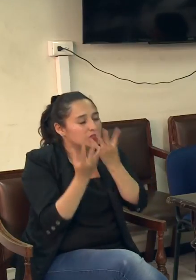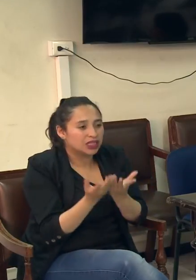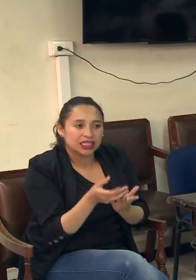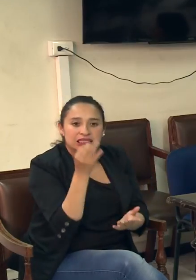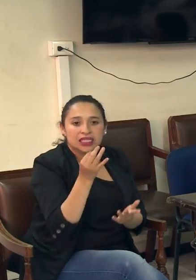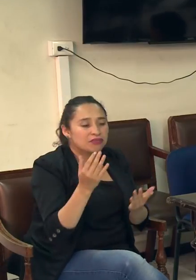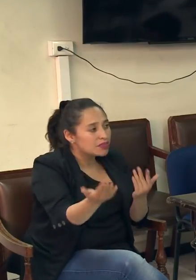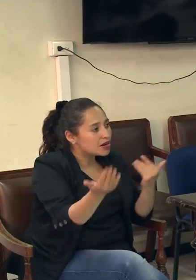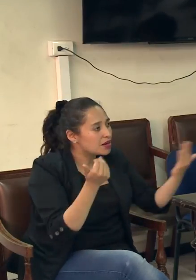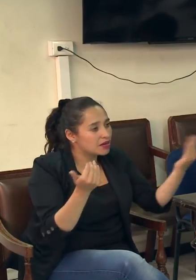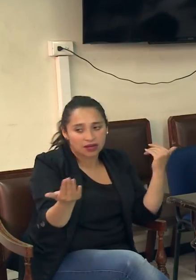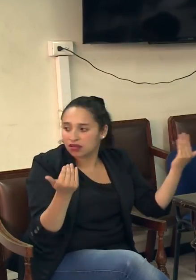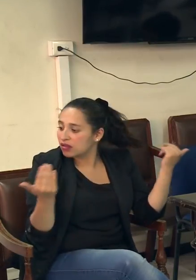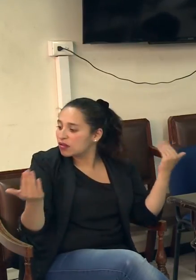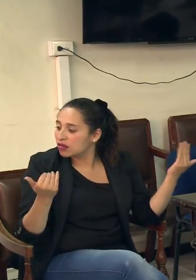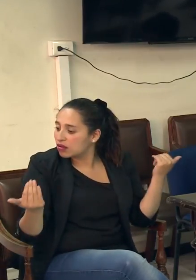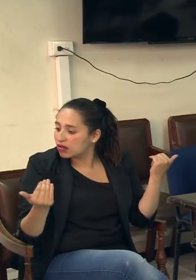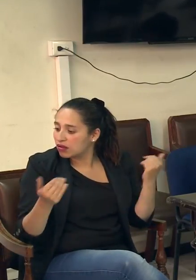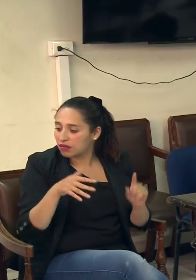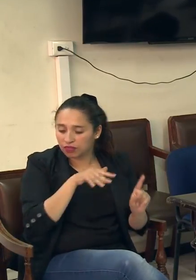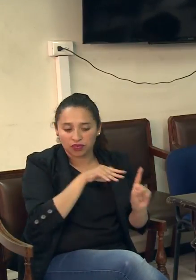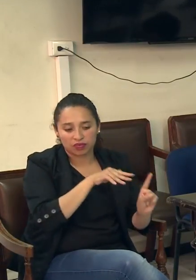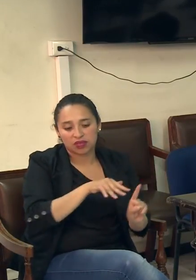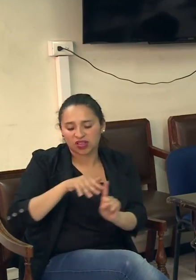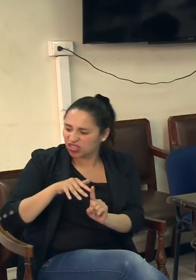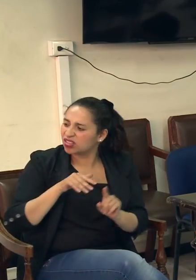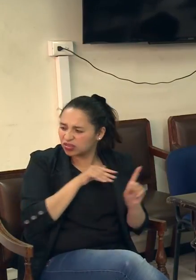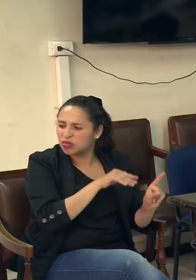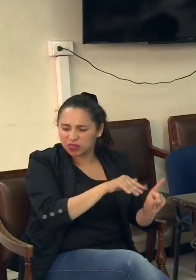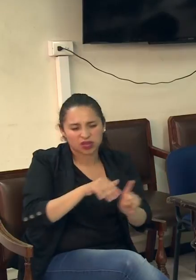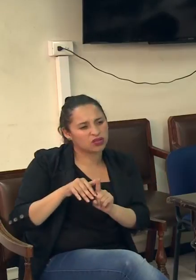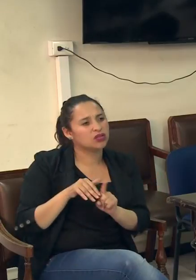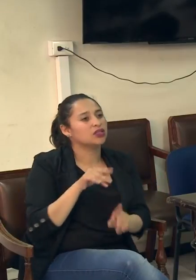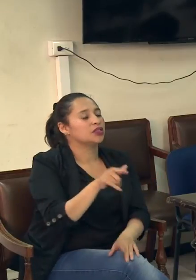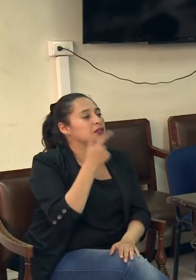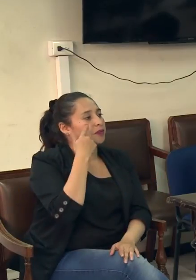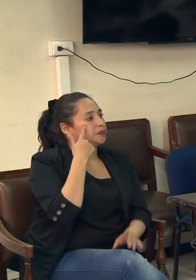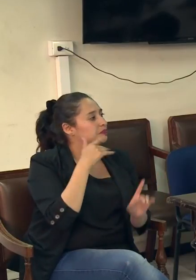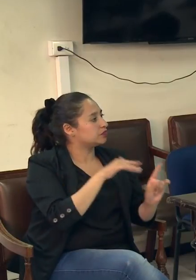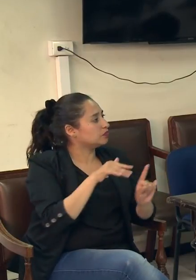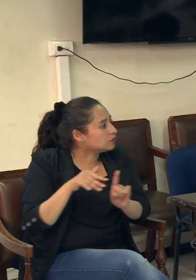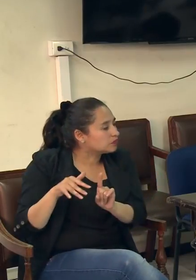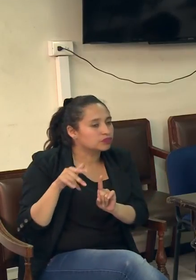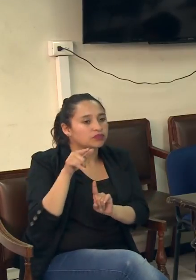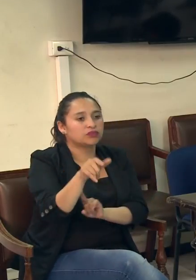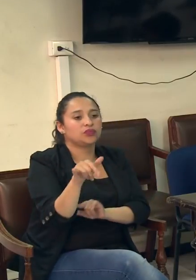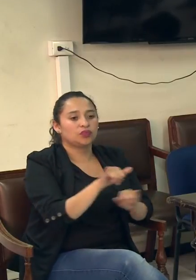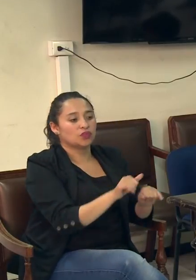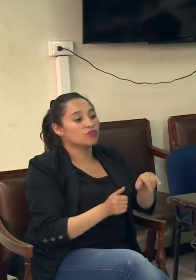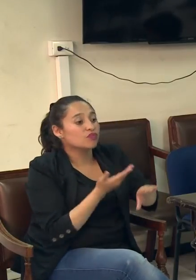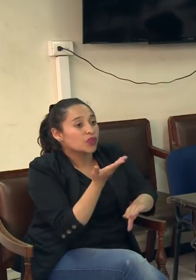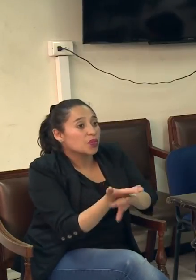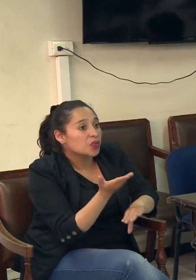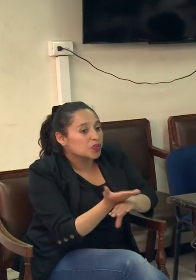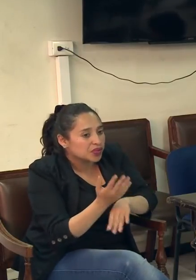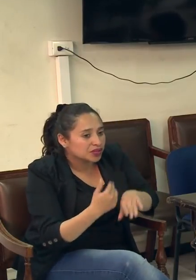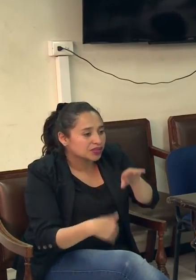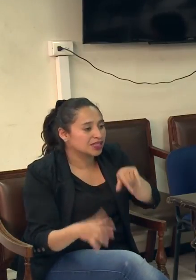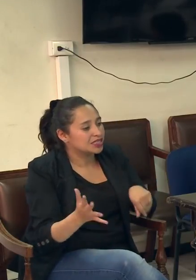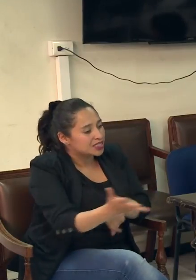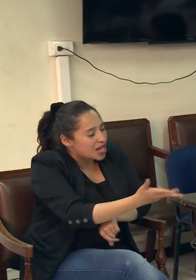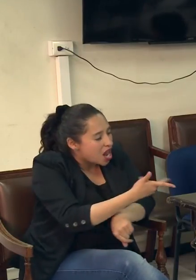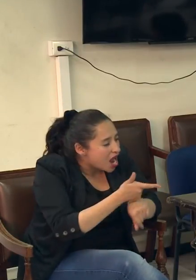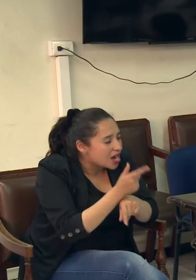te llama a, no sé, con unas apuestas también desde el arte, desde